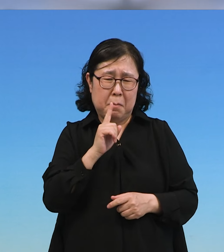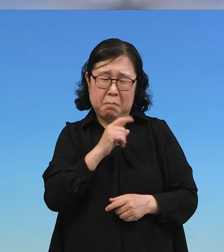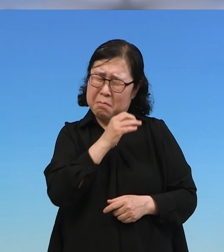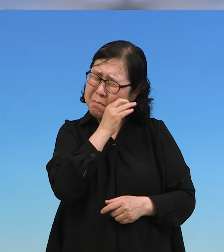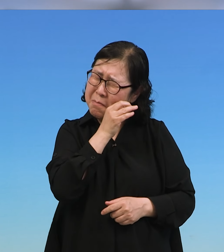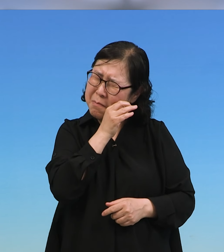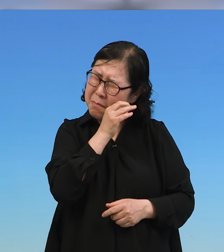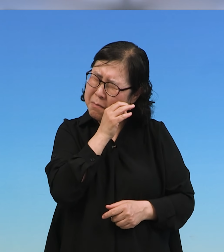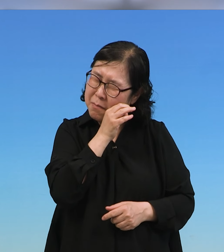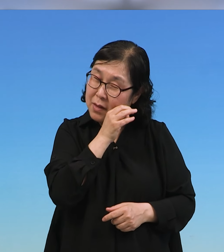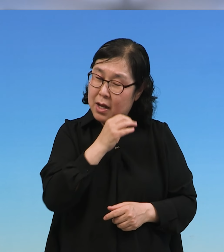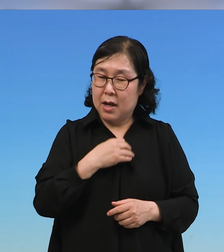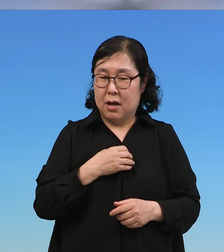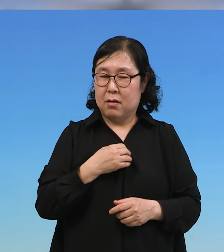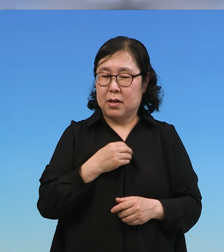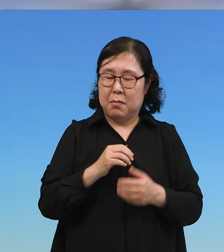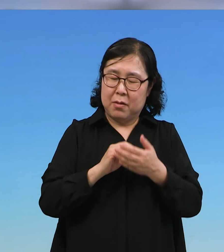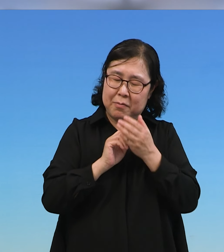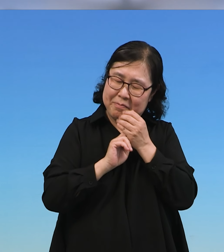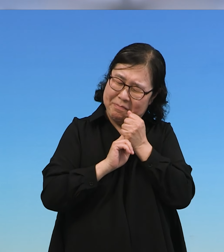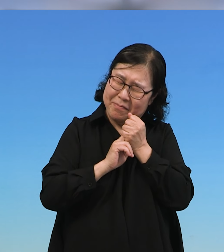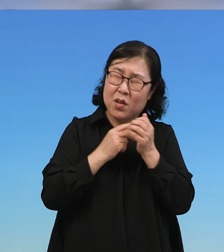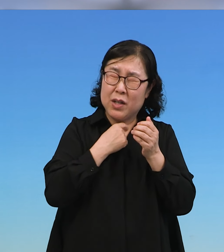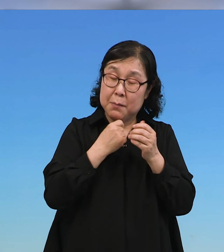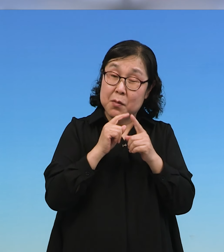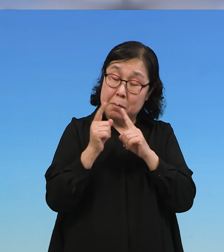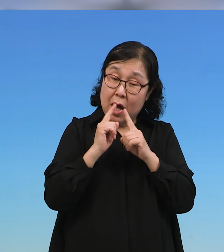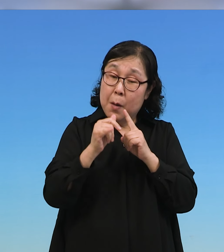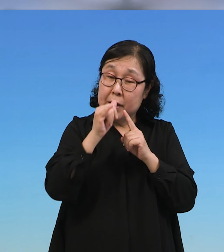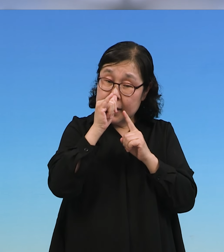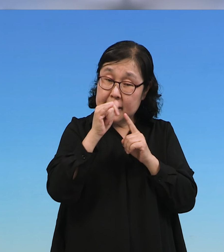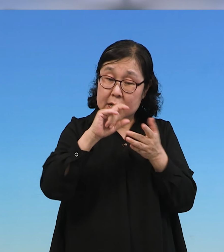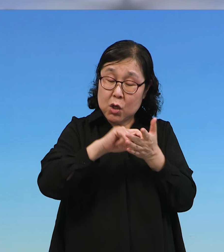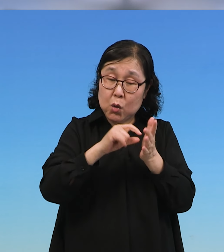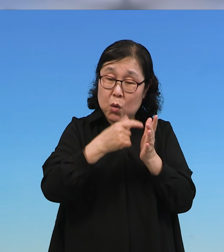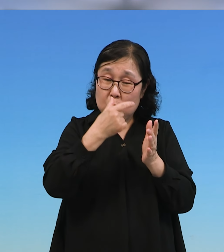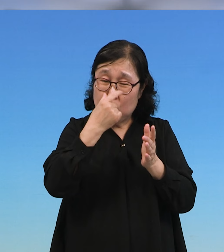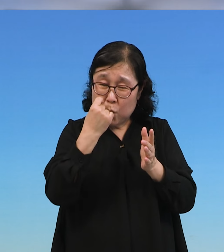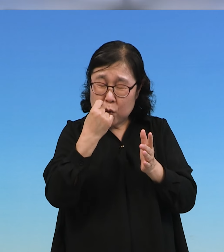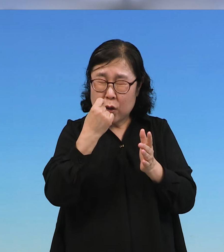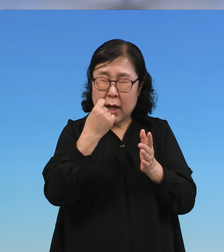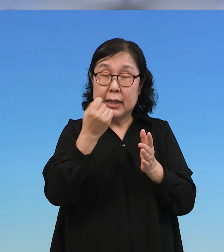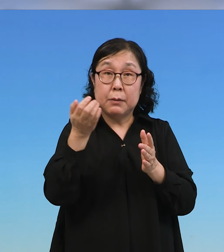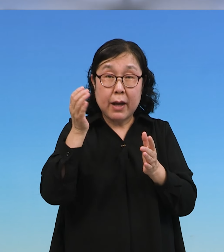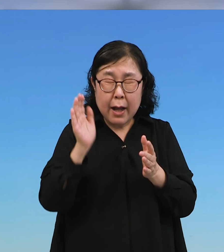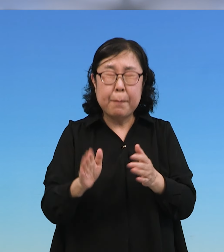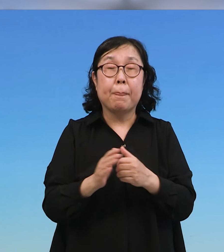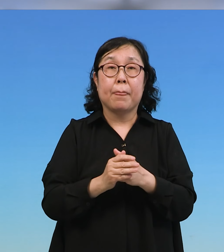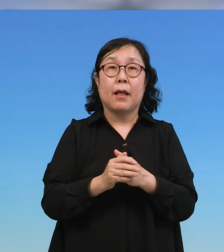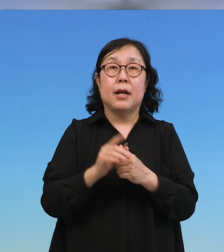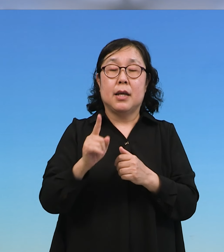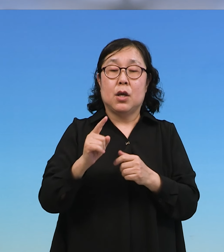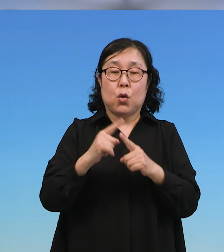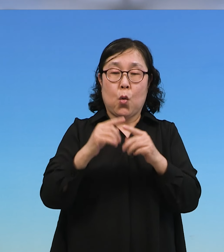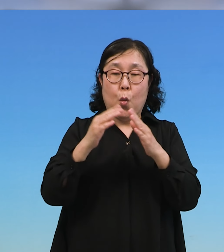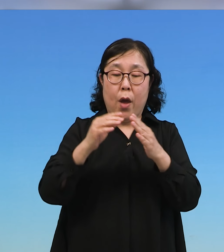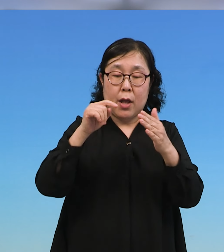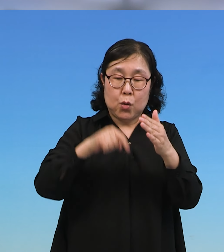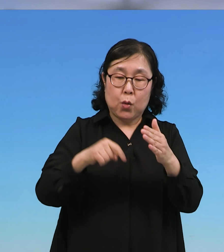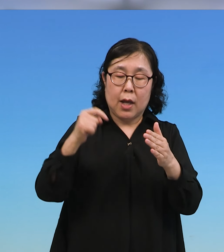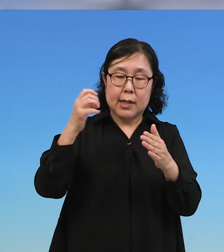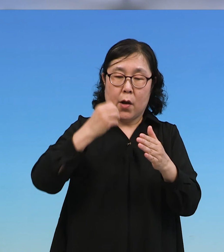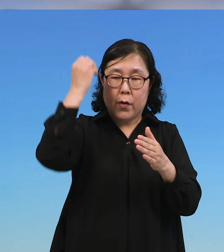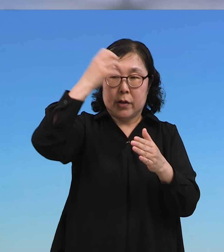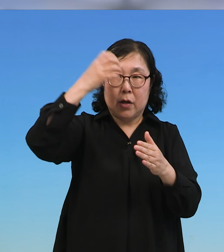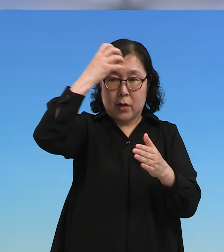창피해가지고 이뭐 참 있어 그런 사람 막 이렇게 막 얼버무릴 수밖에 없다 하더라도, 이 교회에 성령의 역사가